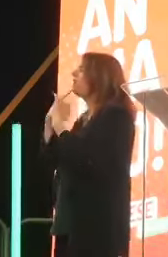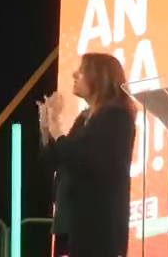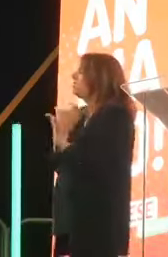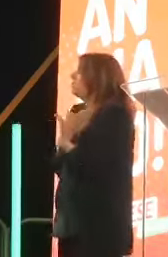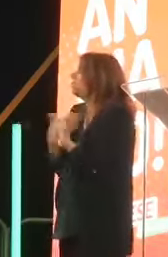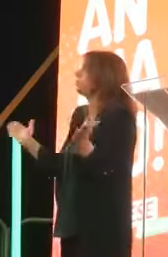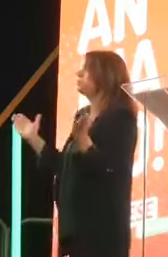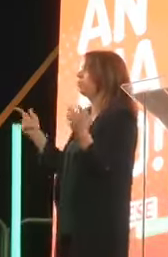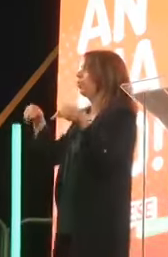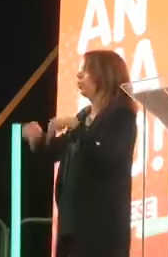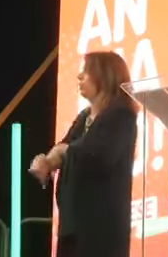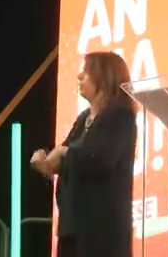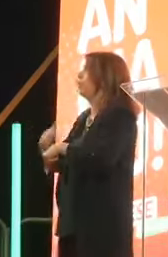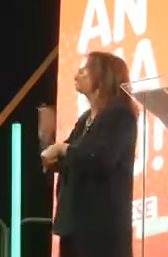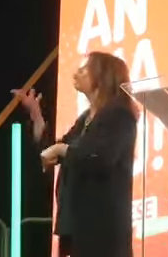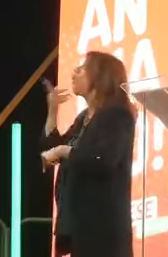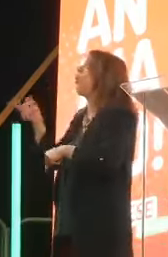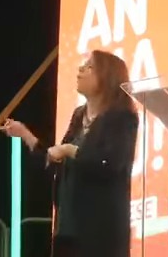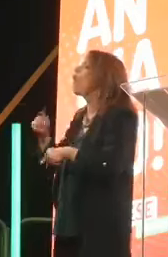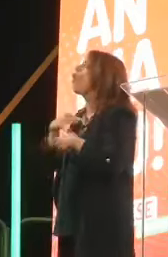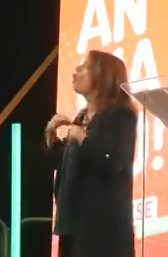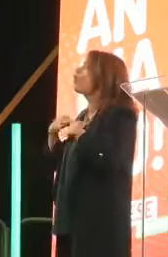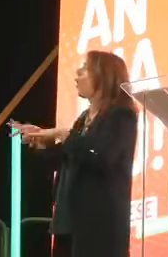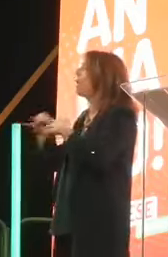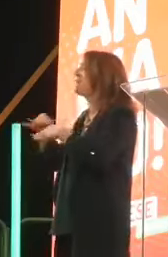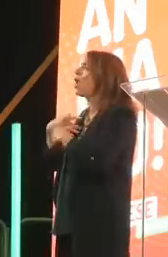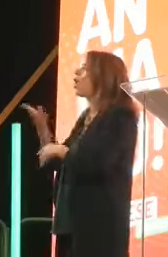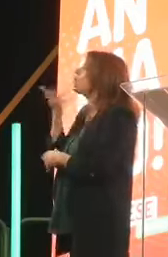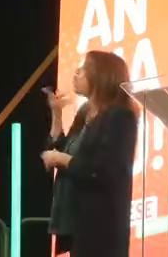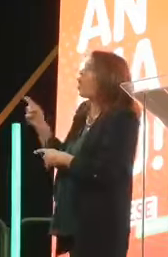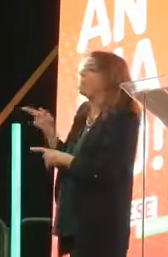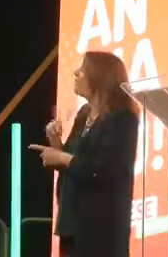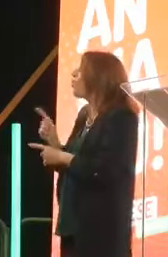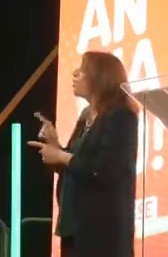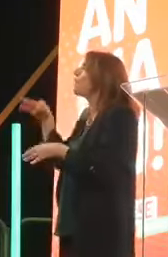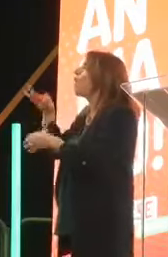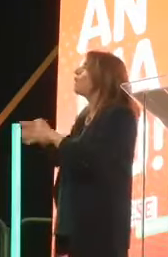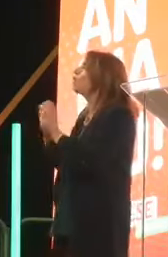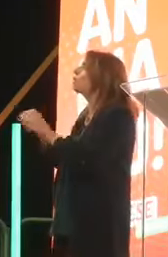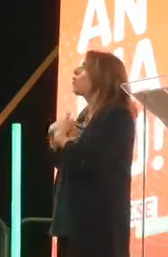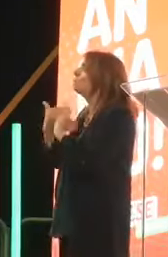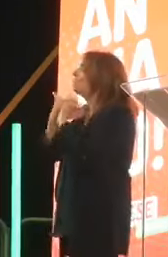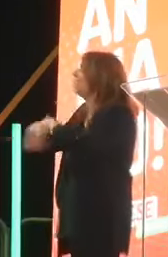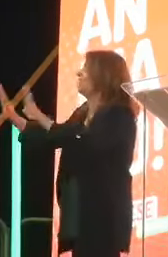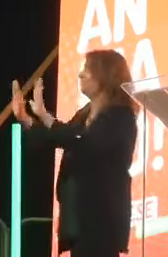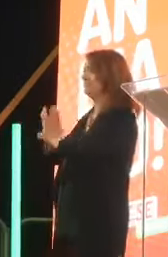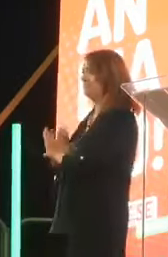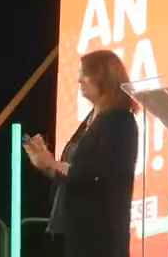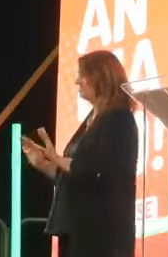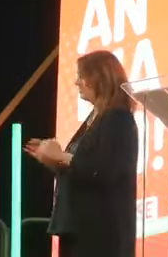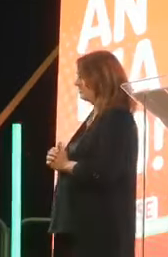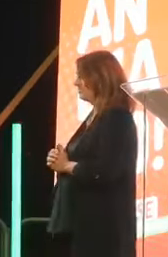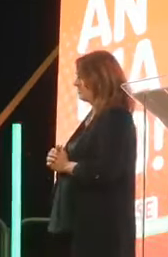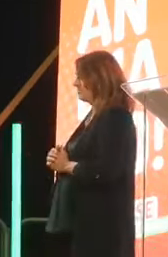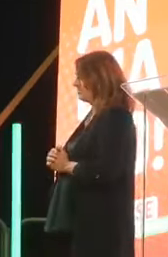anche da qui. Non ci interessano, non li vogliamo lontani.